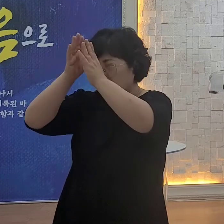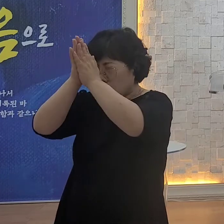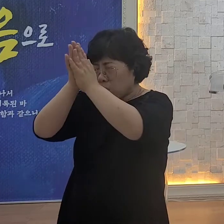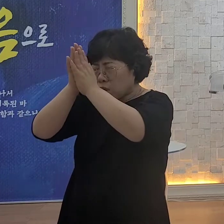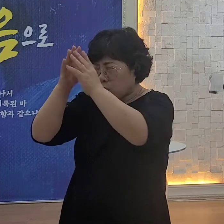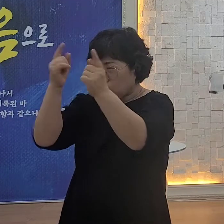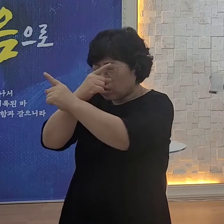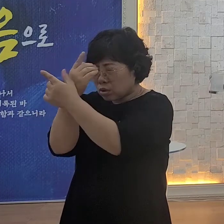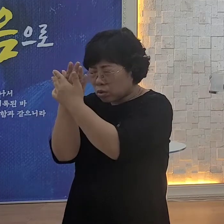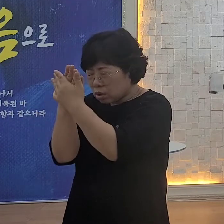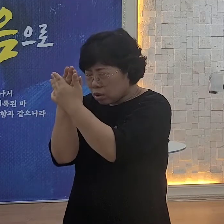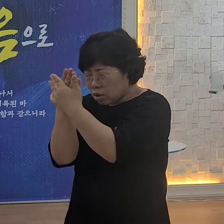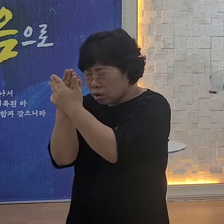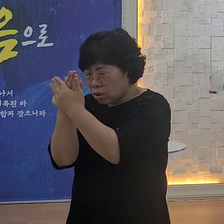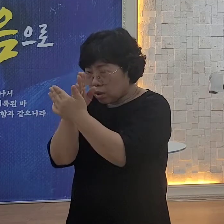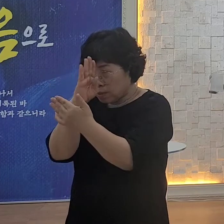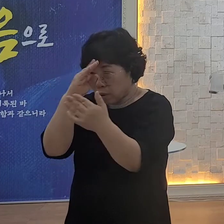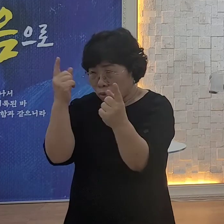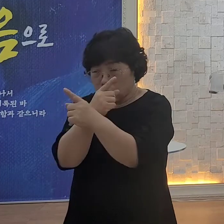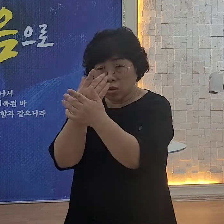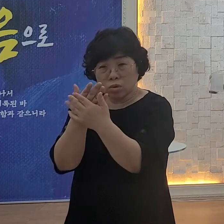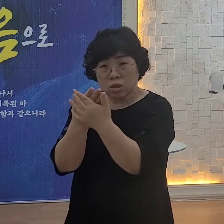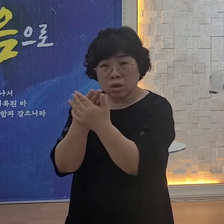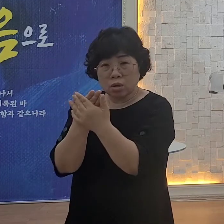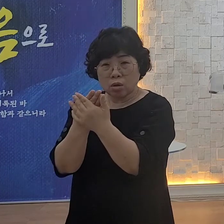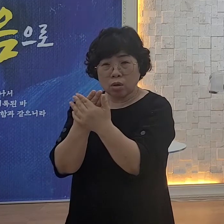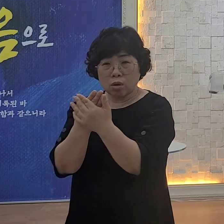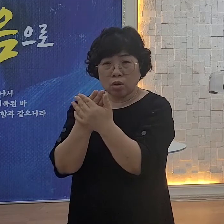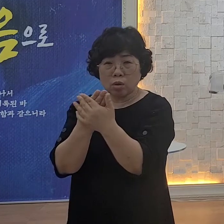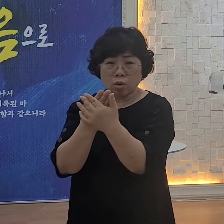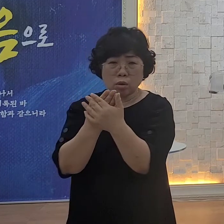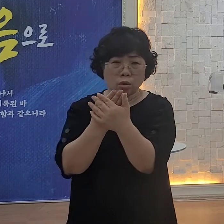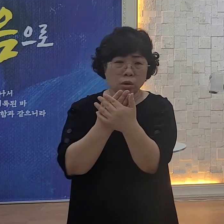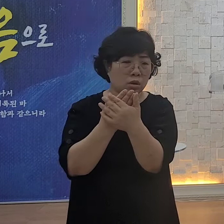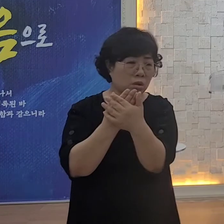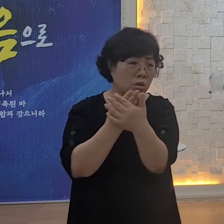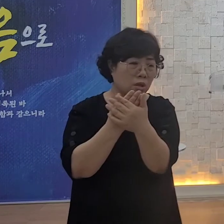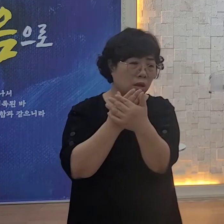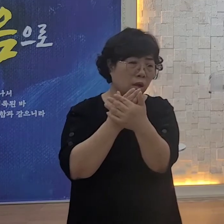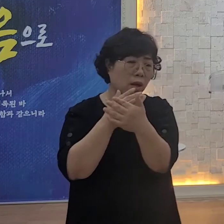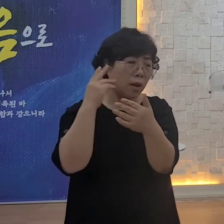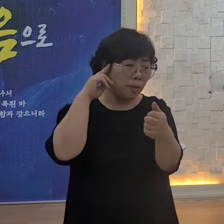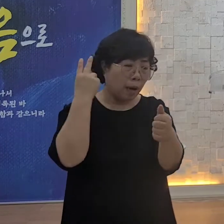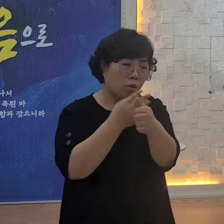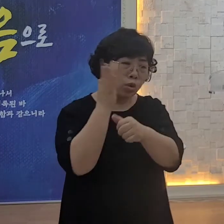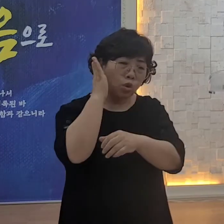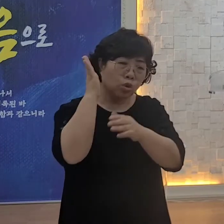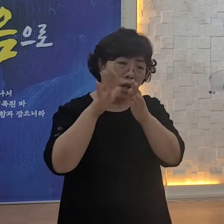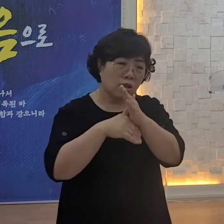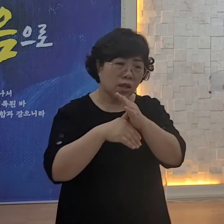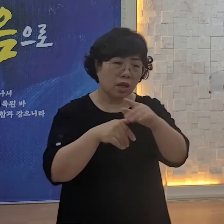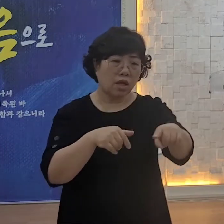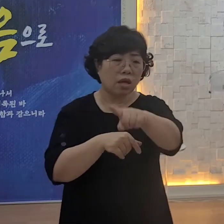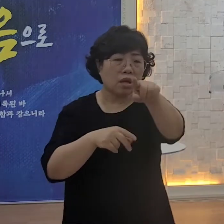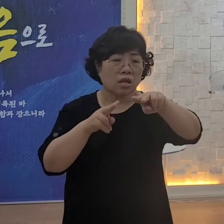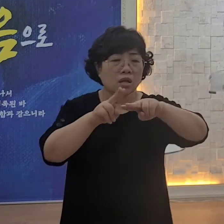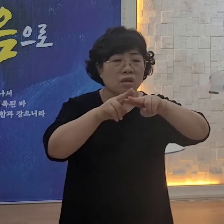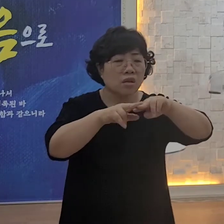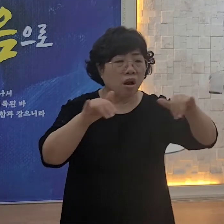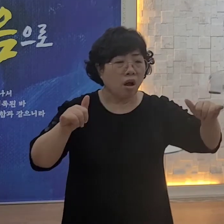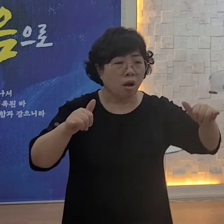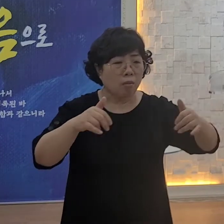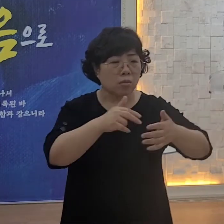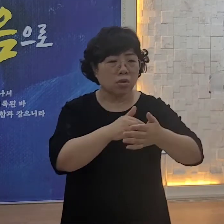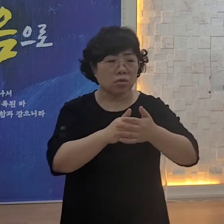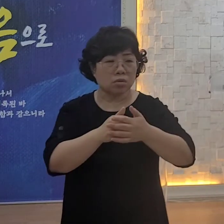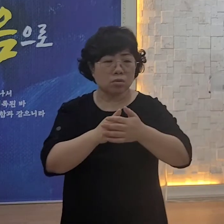고쳐달라. 이 병 좀 고쳐주십시오. 바울이 그렇게 기도했단 말이에요. 근데 여러분, 바울에게 한번 상상을